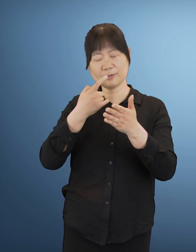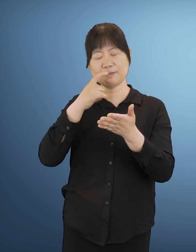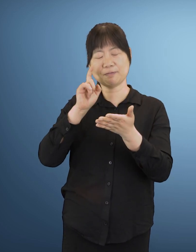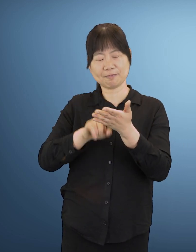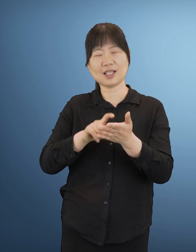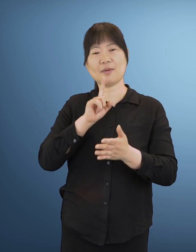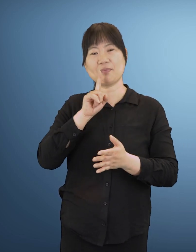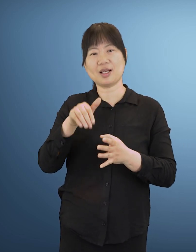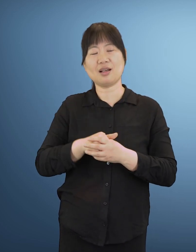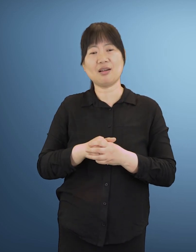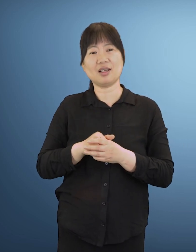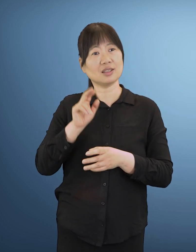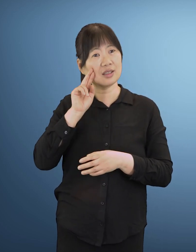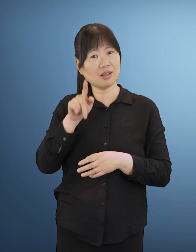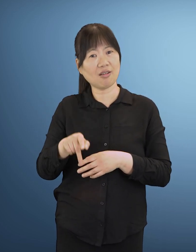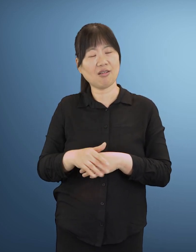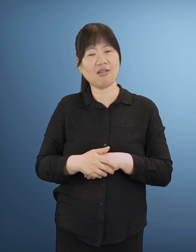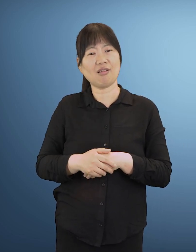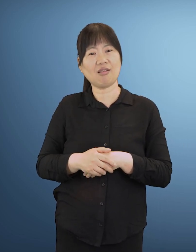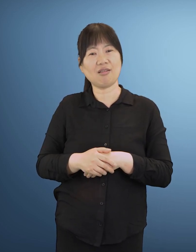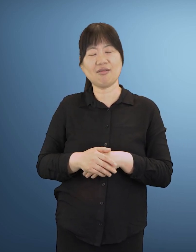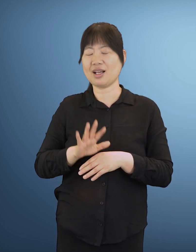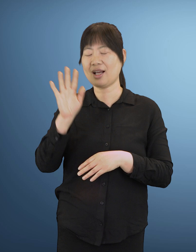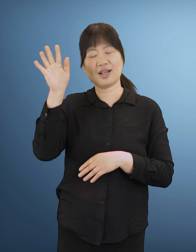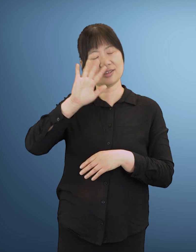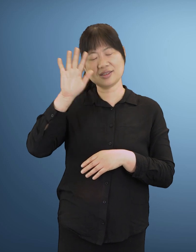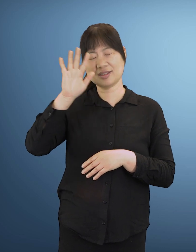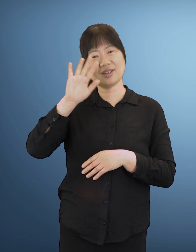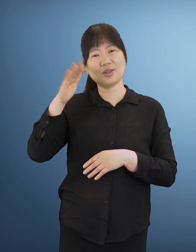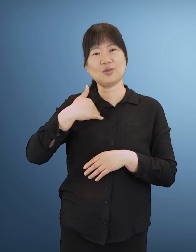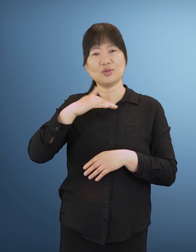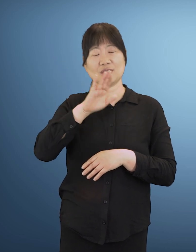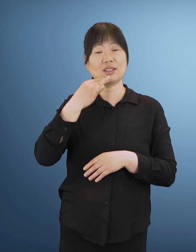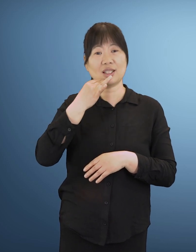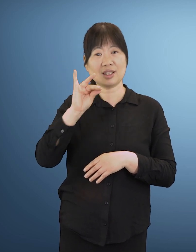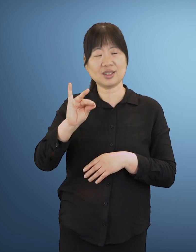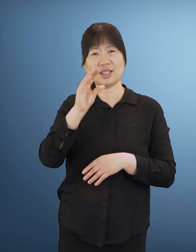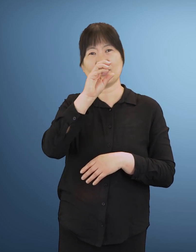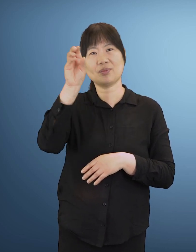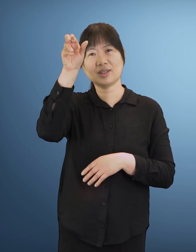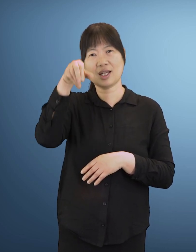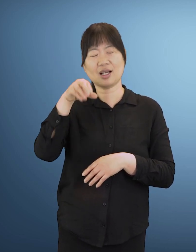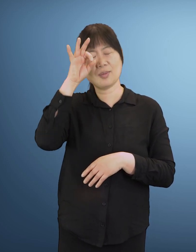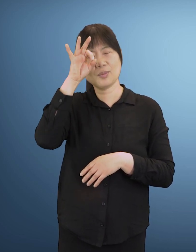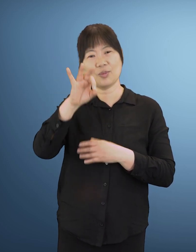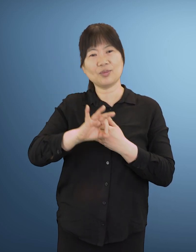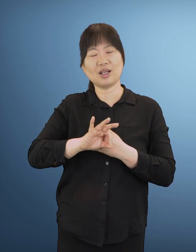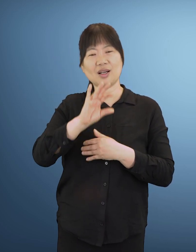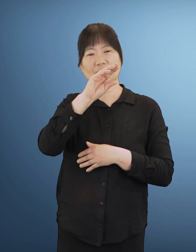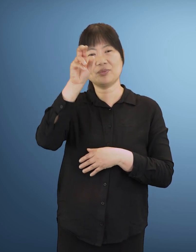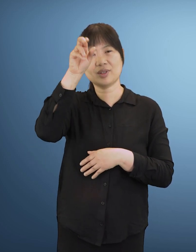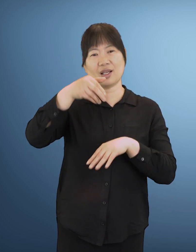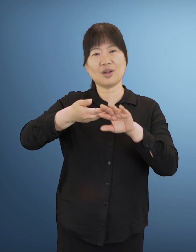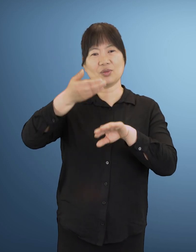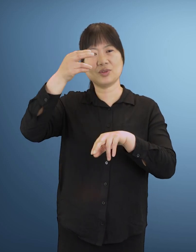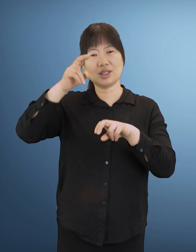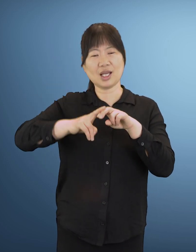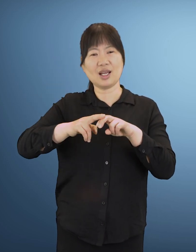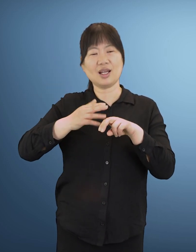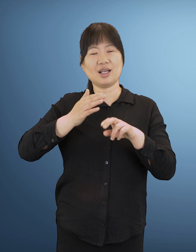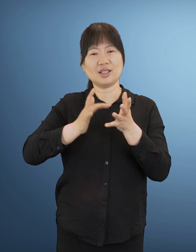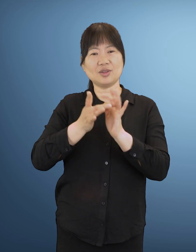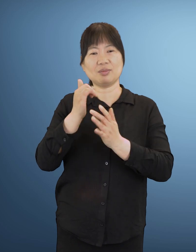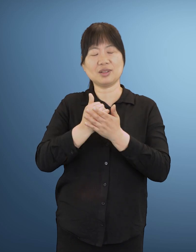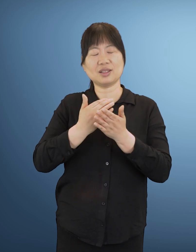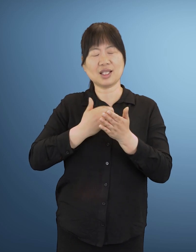쉽다. 뭐 틀린 말 아니잖아요. 우리는 당연히 십자가 하면 그 십자가 위에서 예수님이